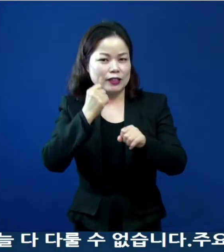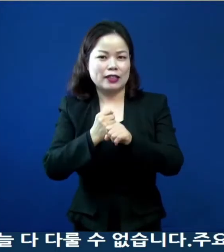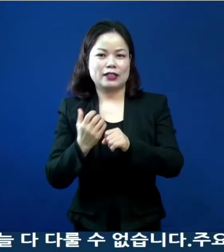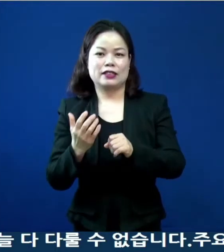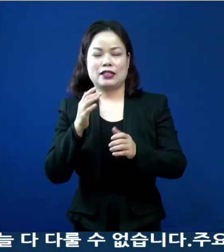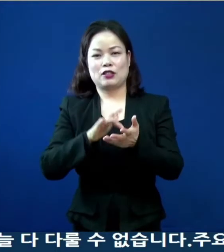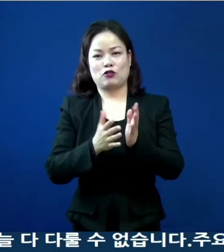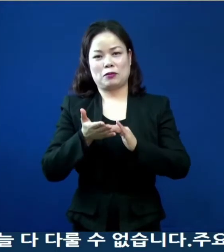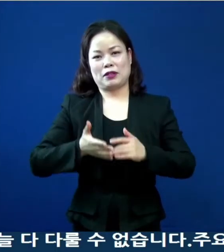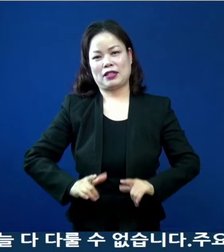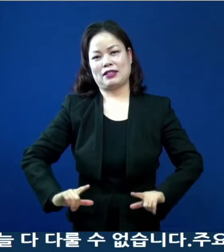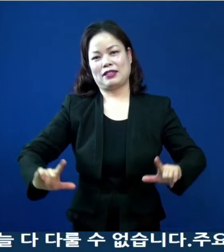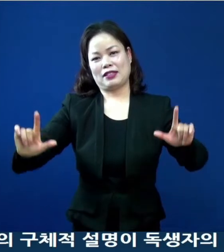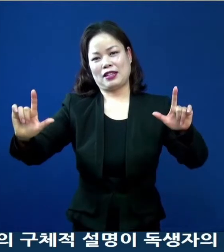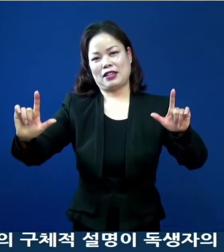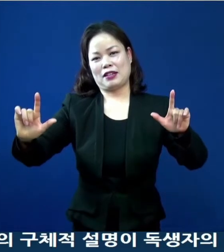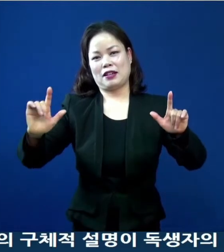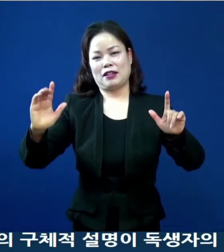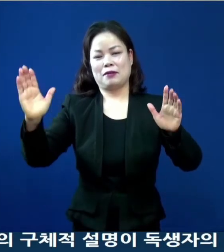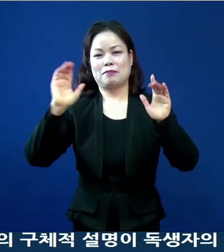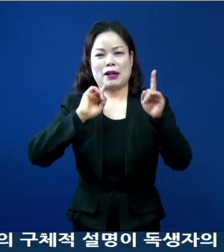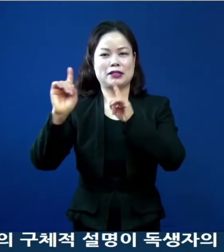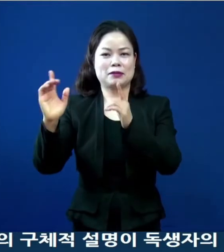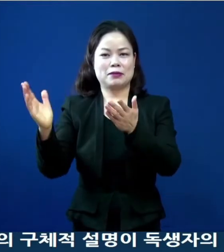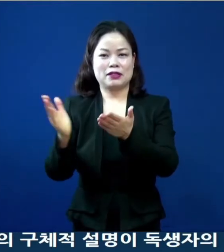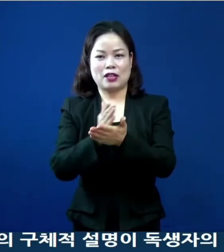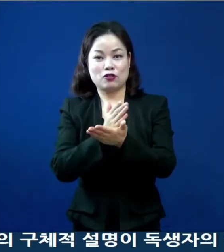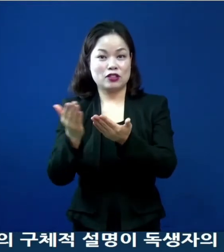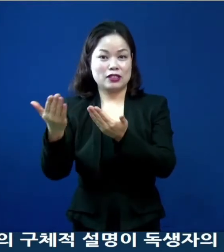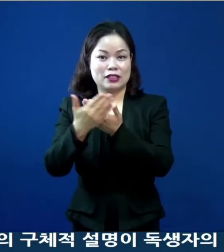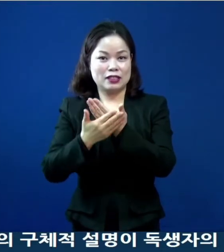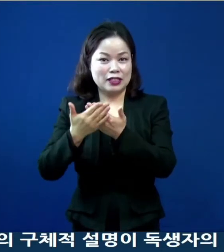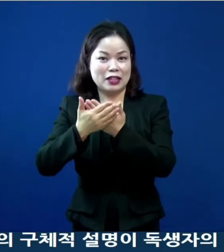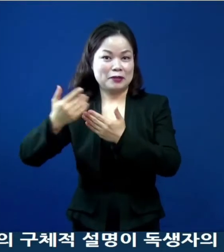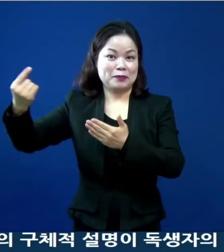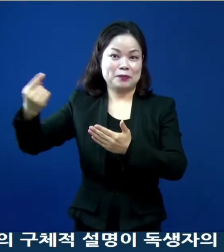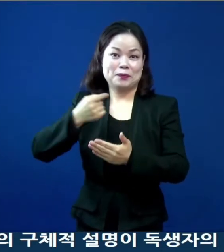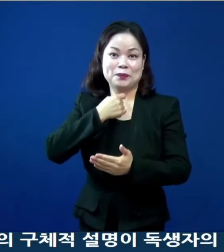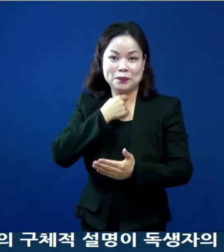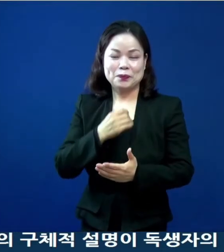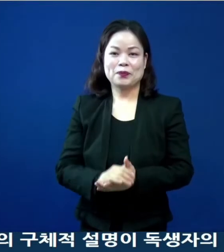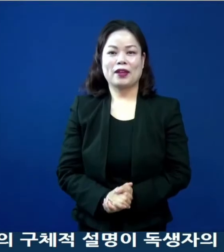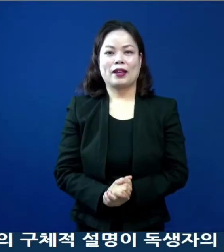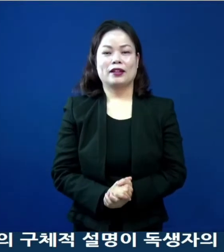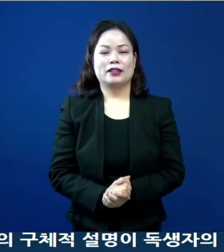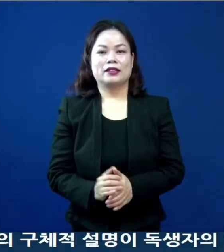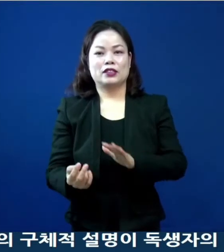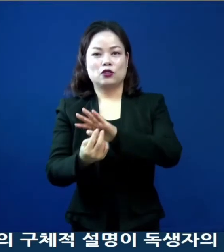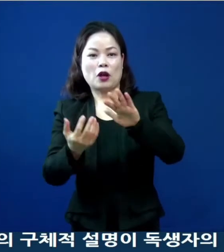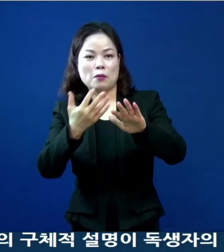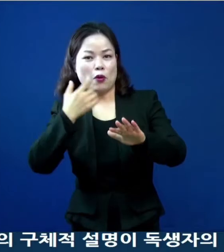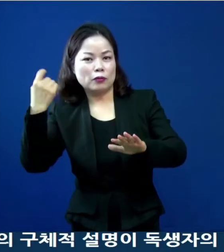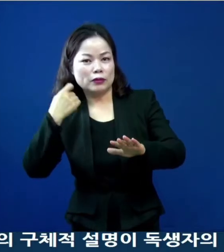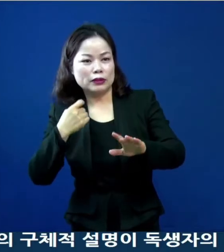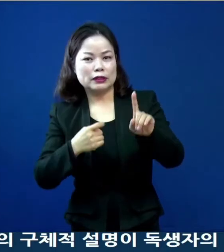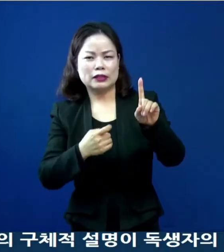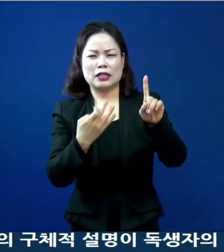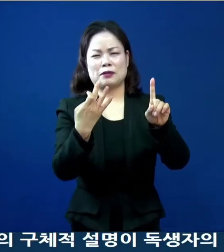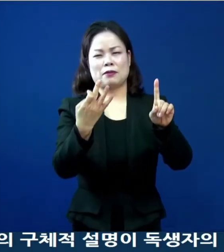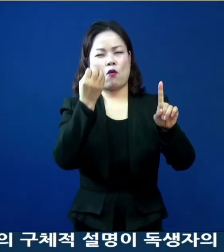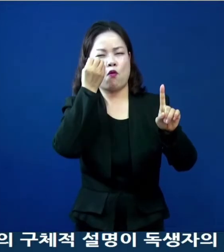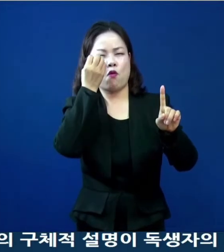수 있는 축복이 우리에게 임하기를 바랍니다. 요한복음 1장 14절은 정말 오묘합니다.